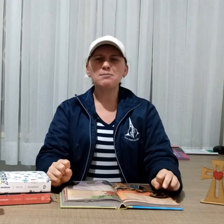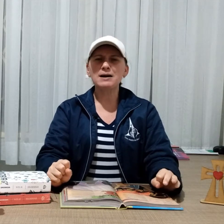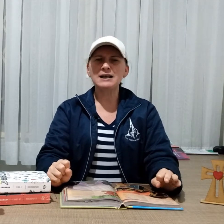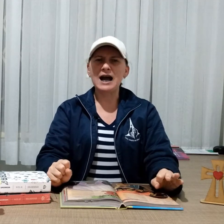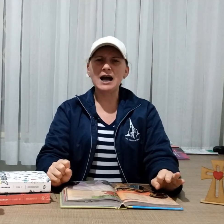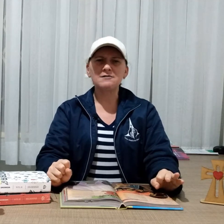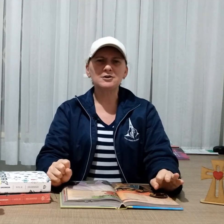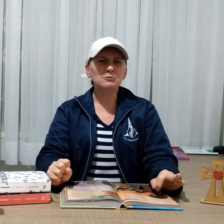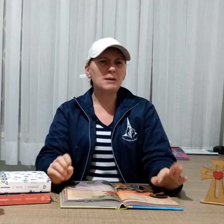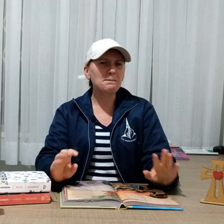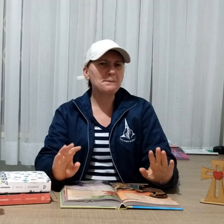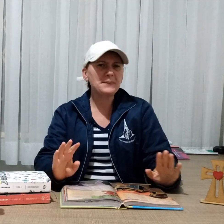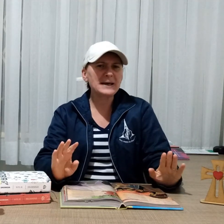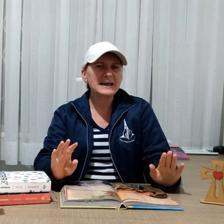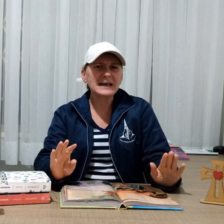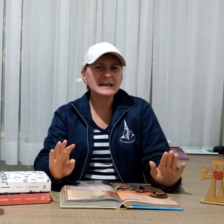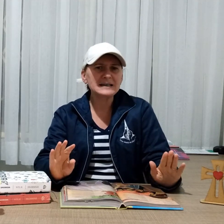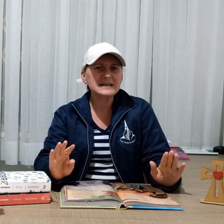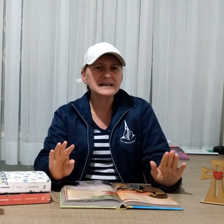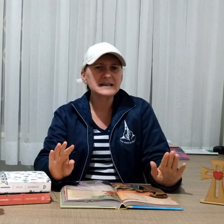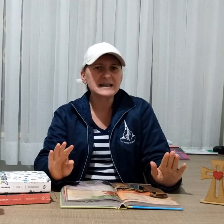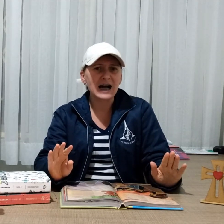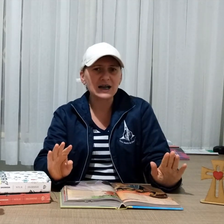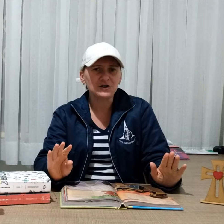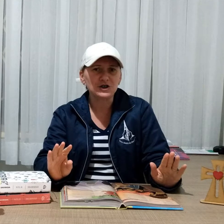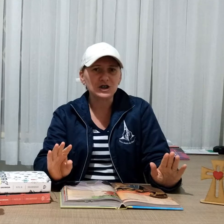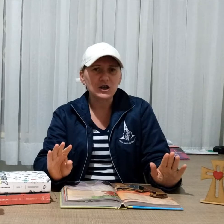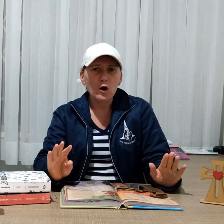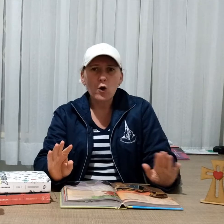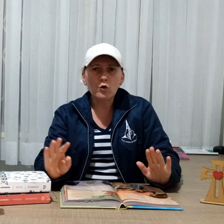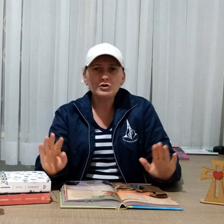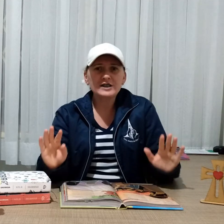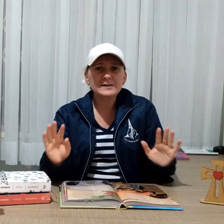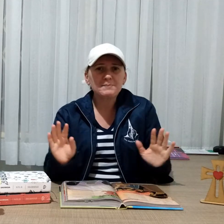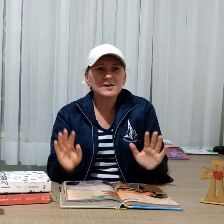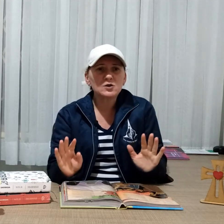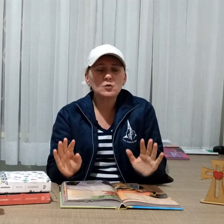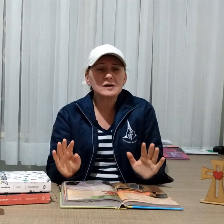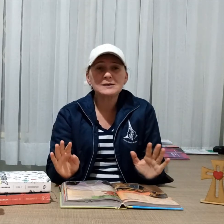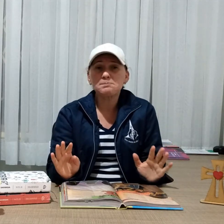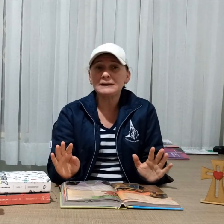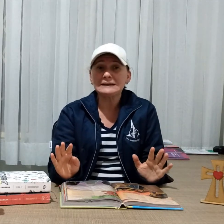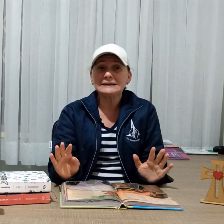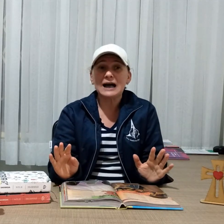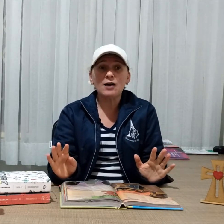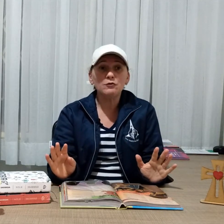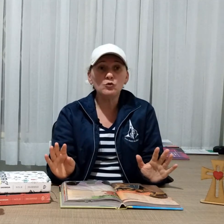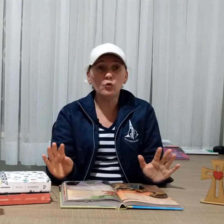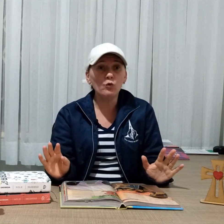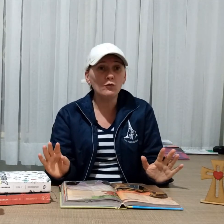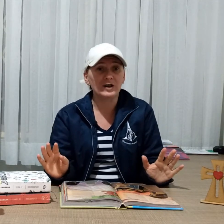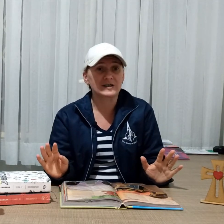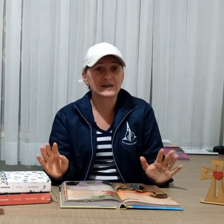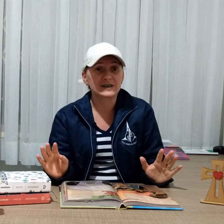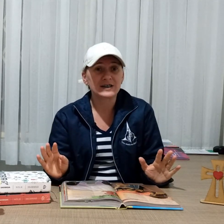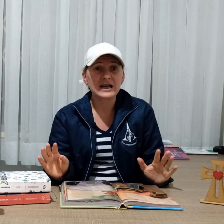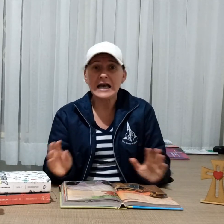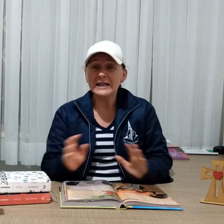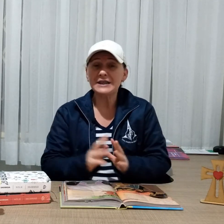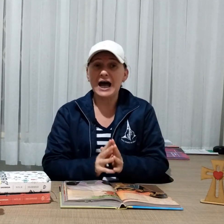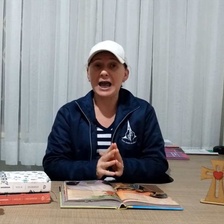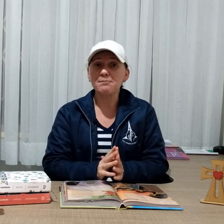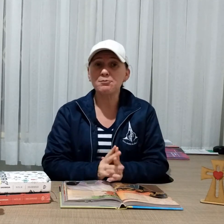Eu trabalhava numa pequena cidade onde as pessoas plantavam